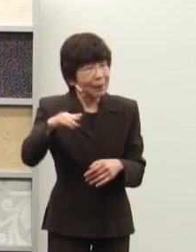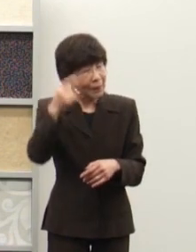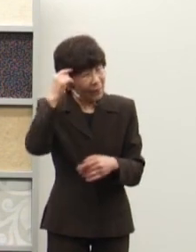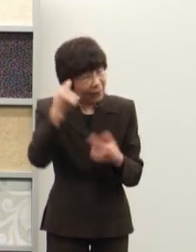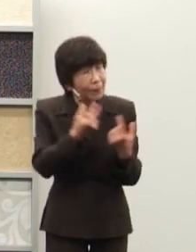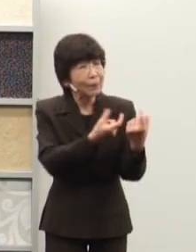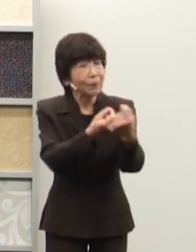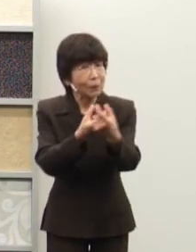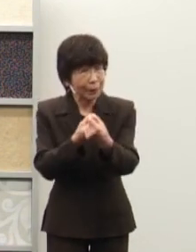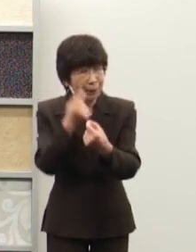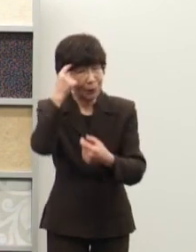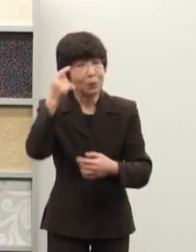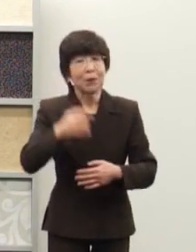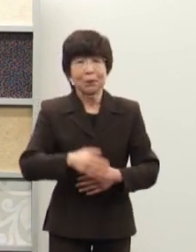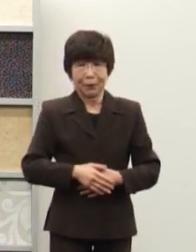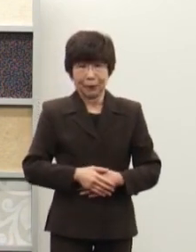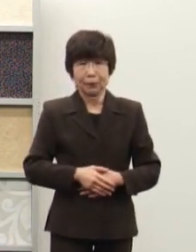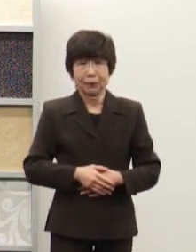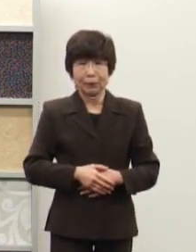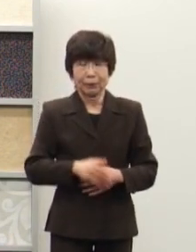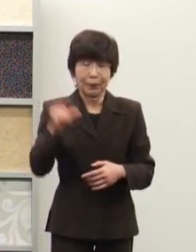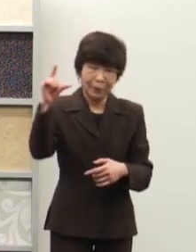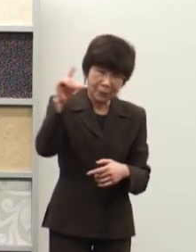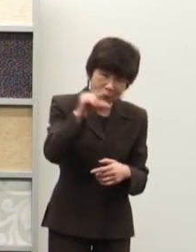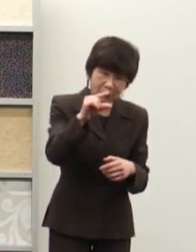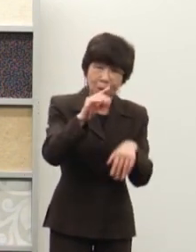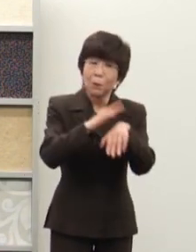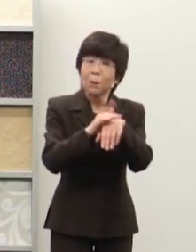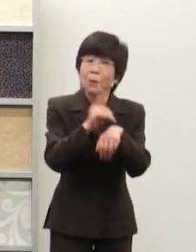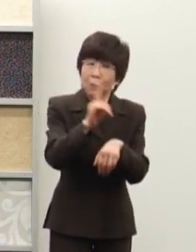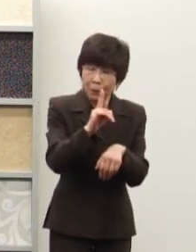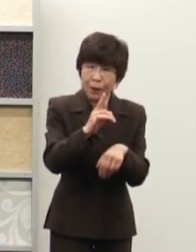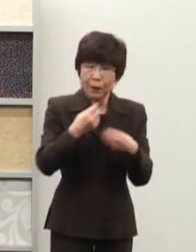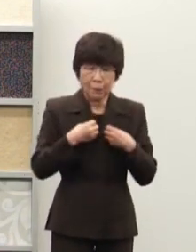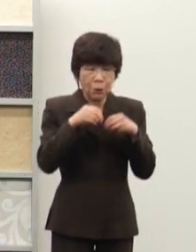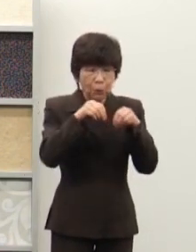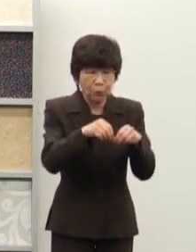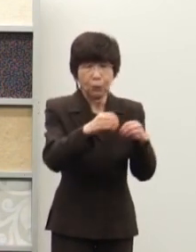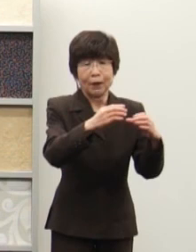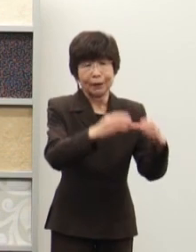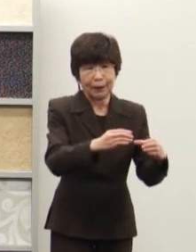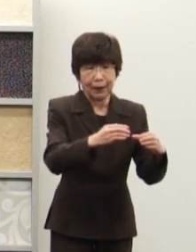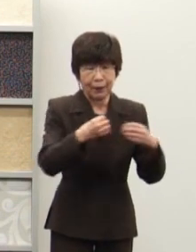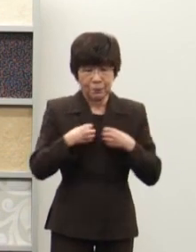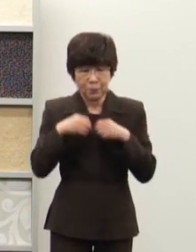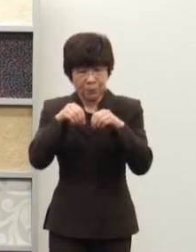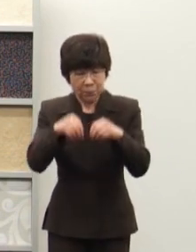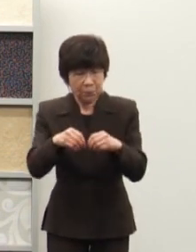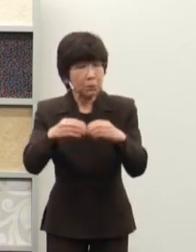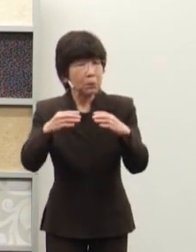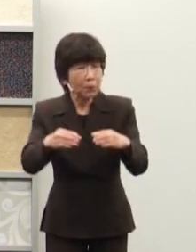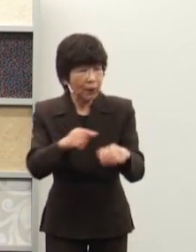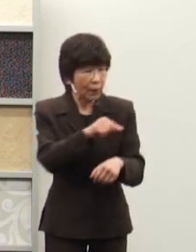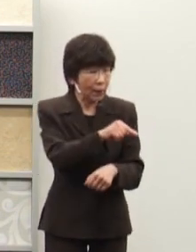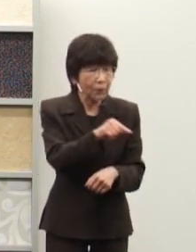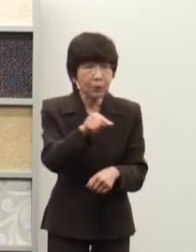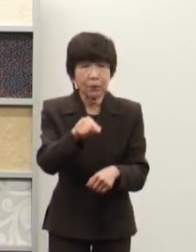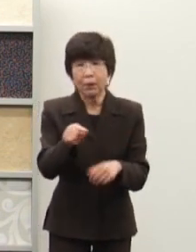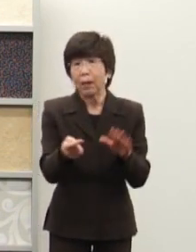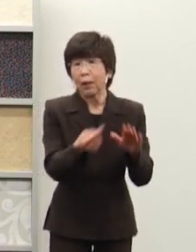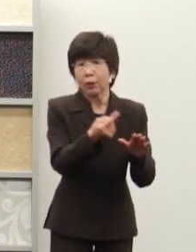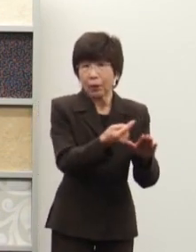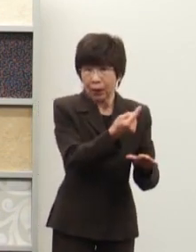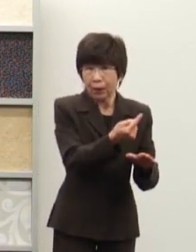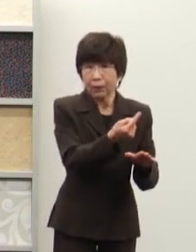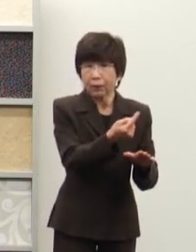思いますし、まあ、そのためにクラスターが随分多かったということから、知事の